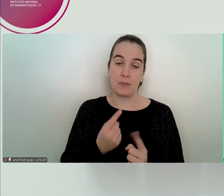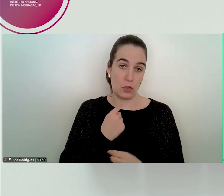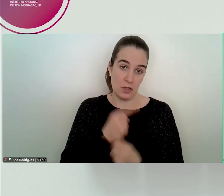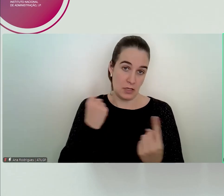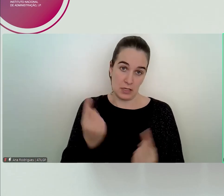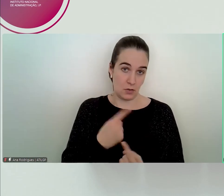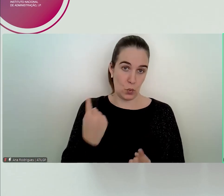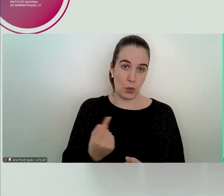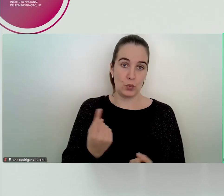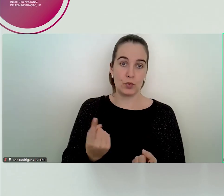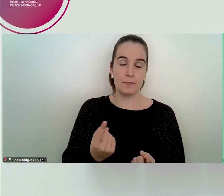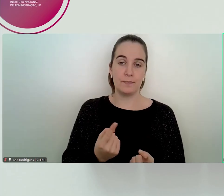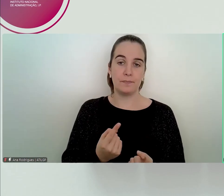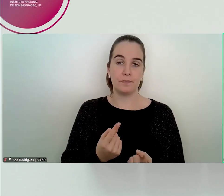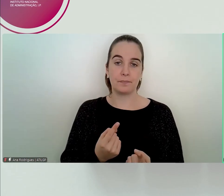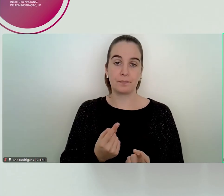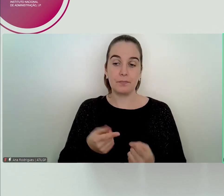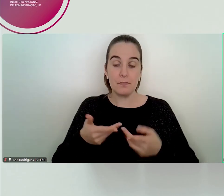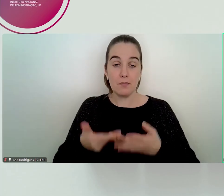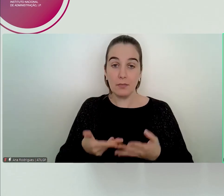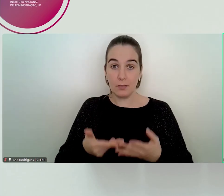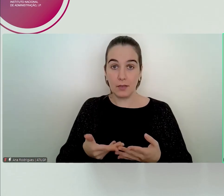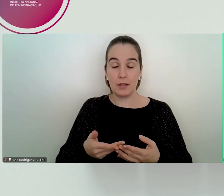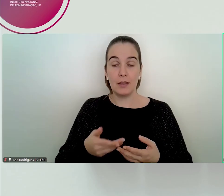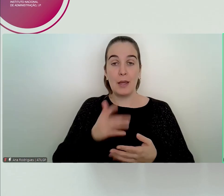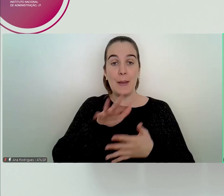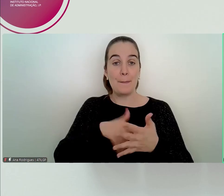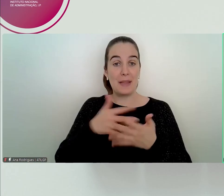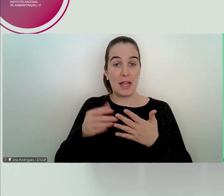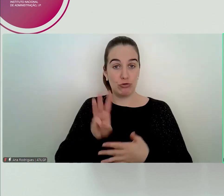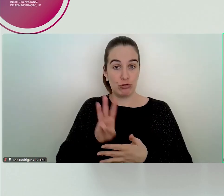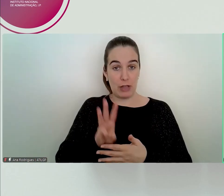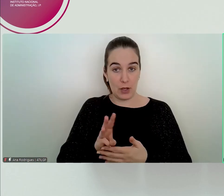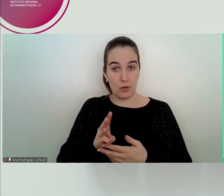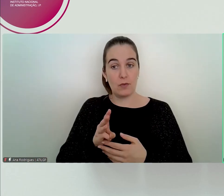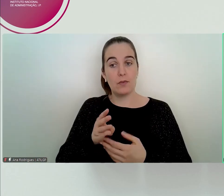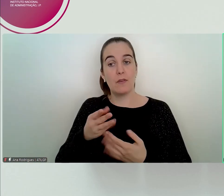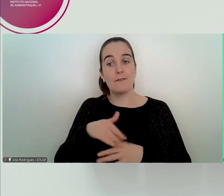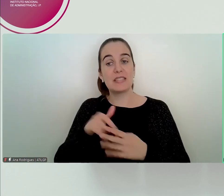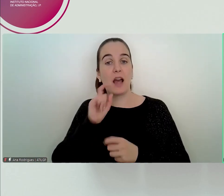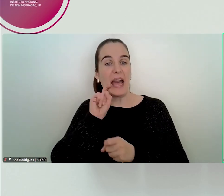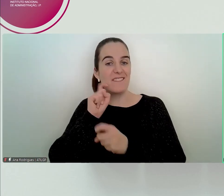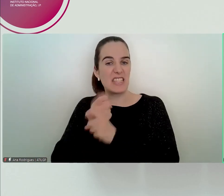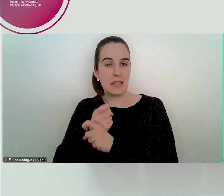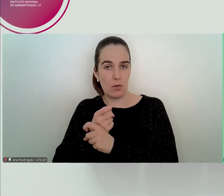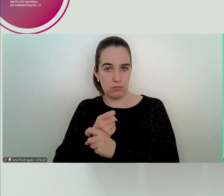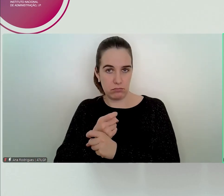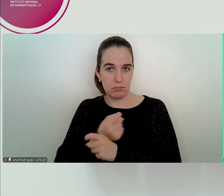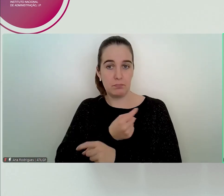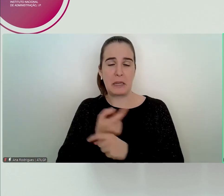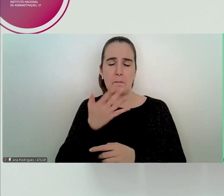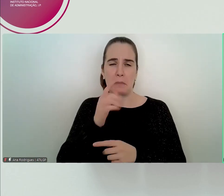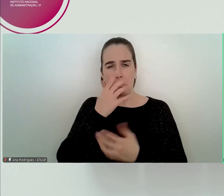que neste momento o terceiro plano está em fase de revisão, não é? Portanto, como foi dito, ele está mais ou menos a